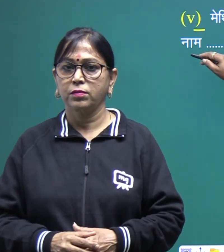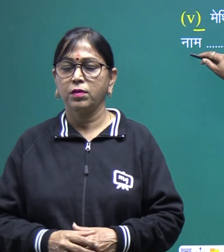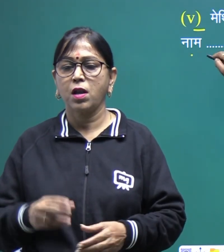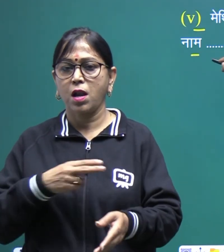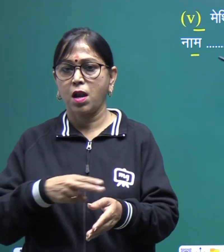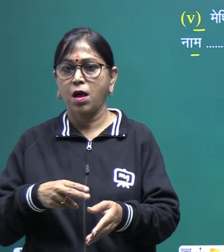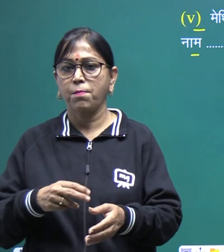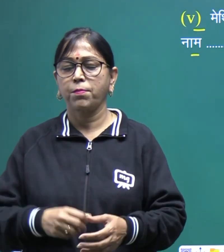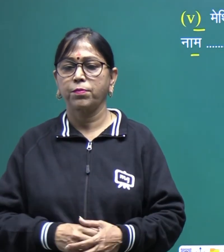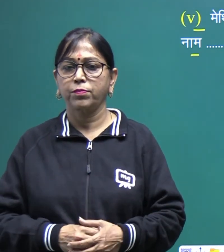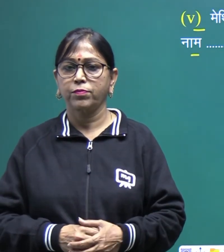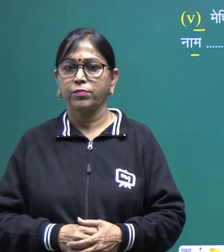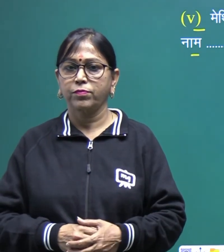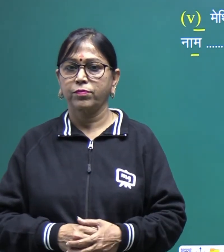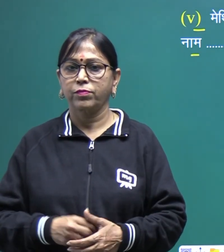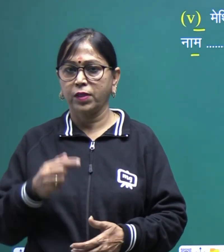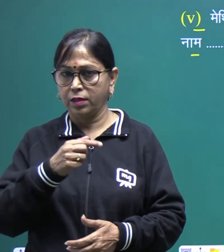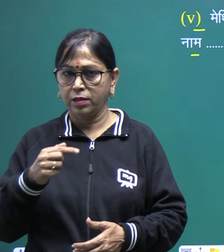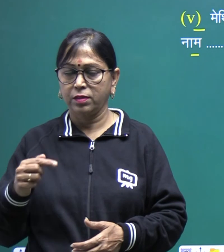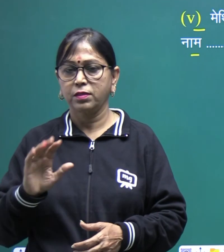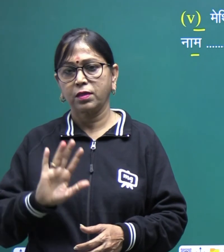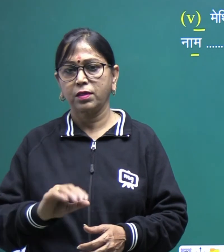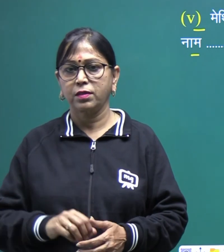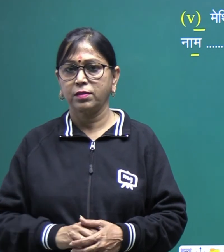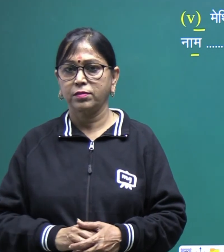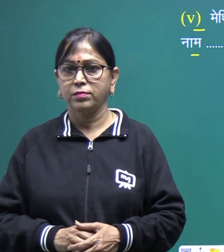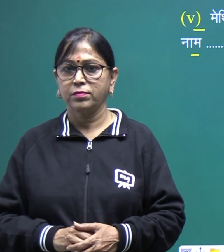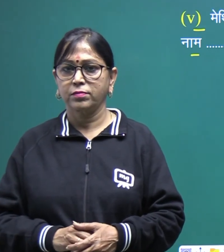नाम रिक्त स्थान है।